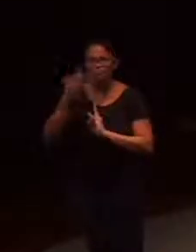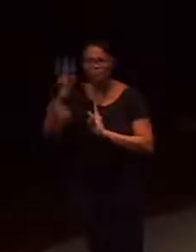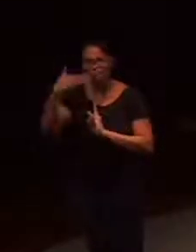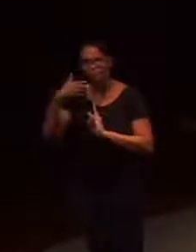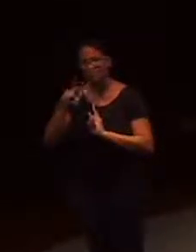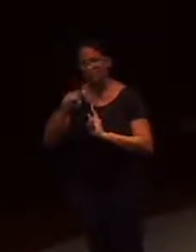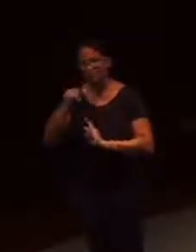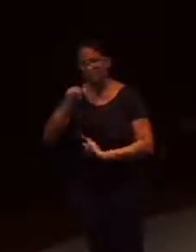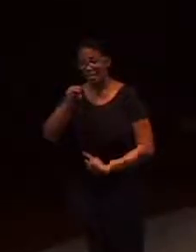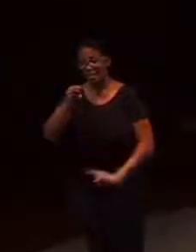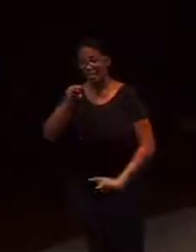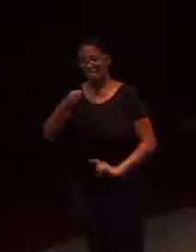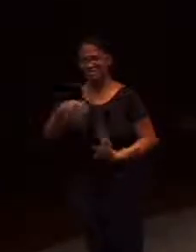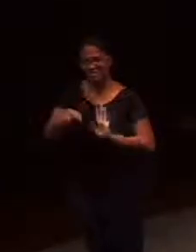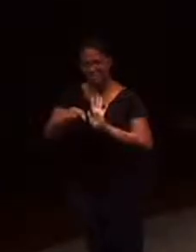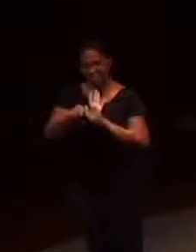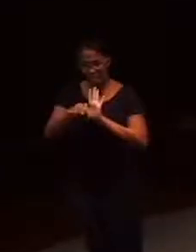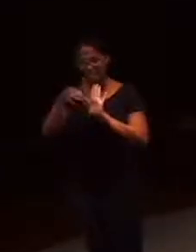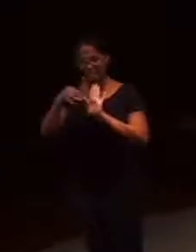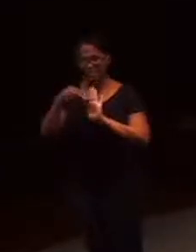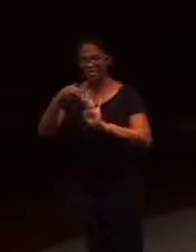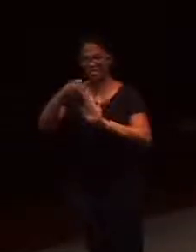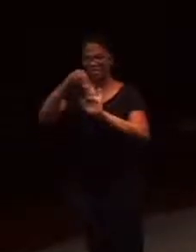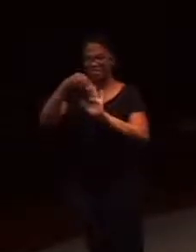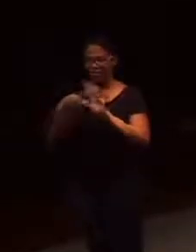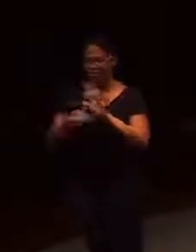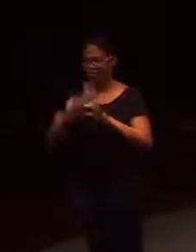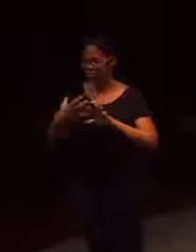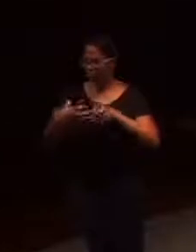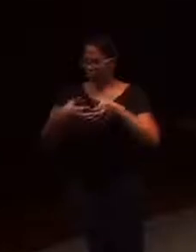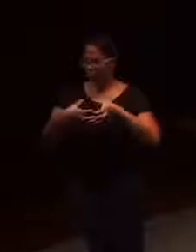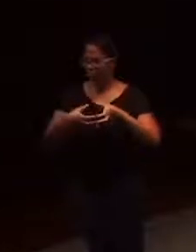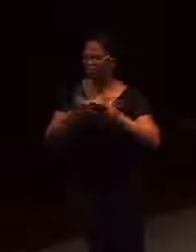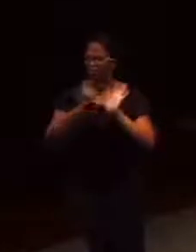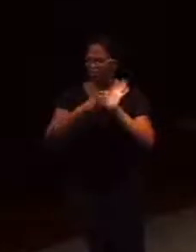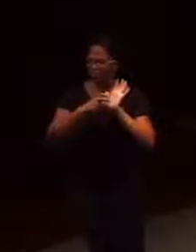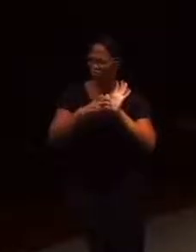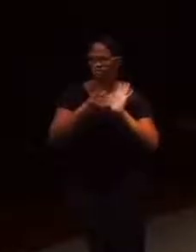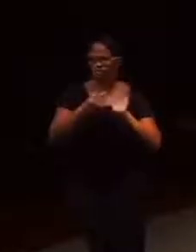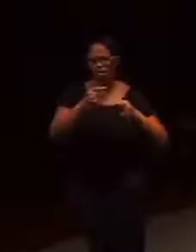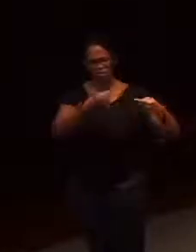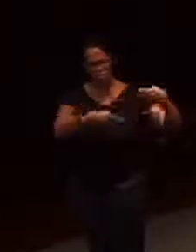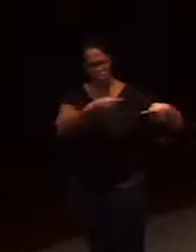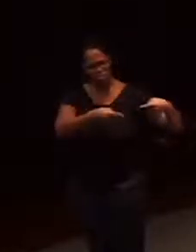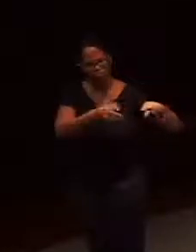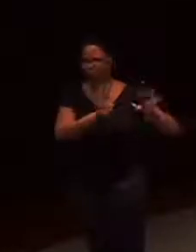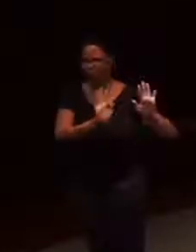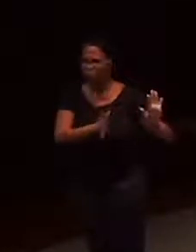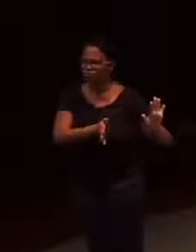a Nise assina essa portaria, isso nós falamos isso pela manhã também, nós estamos discutindo isso pela manhã,